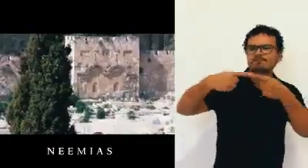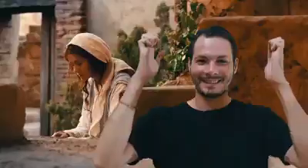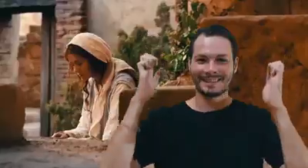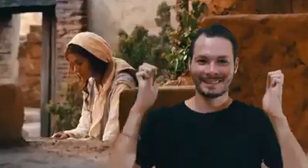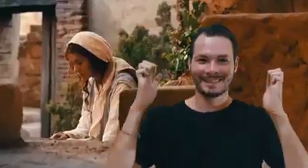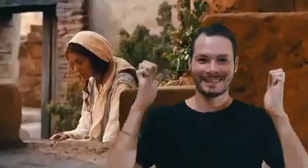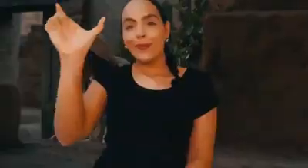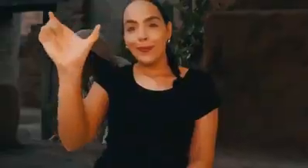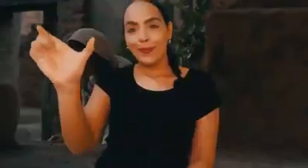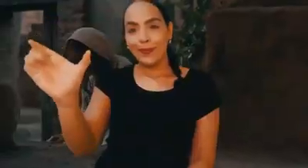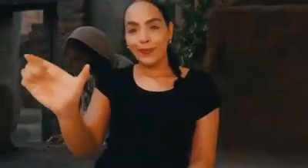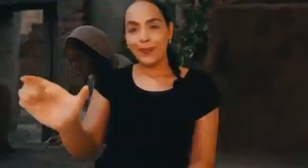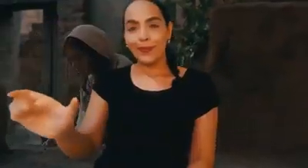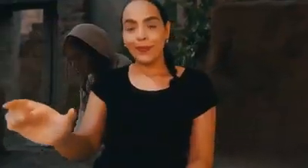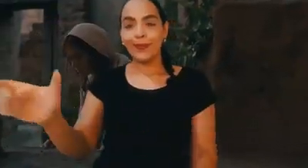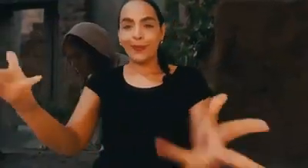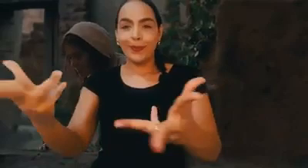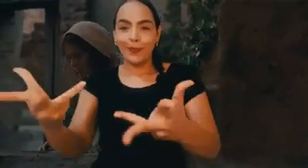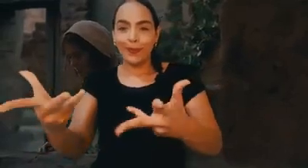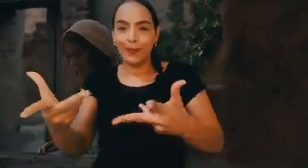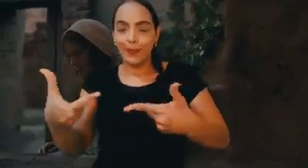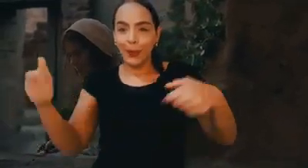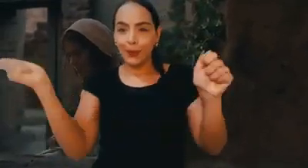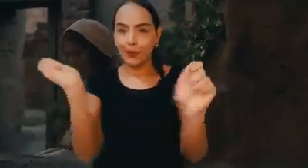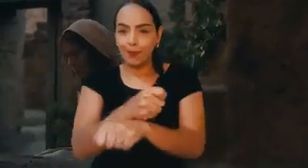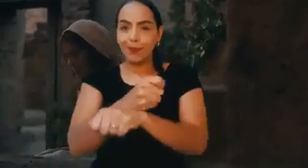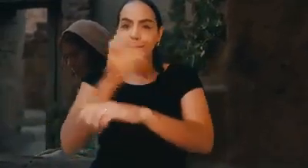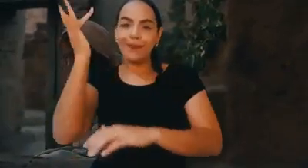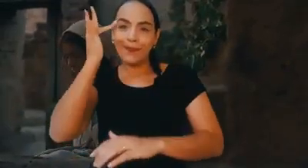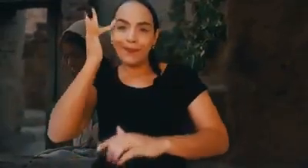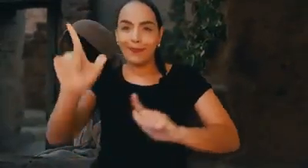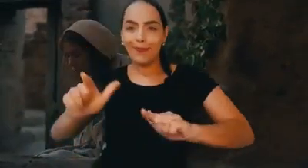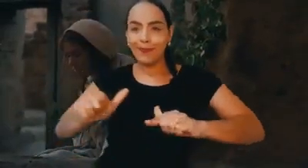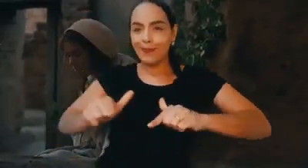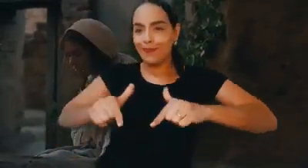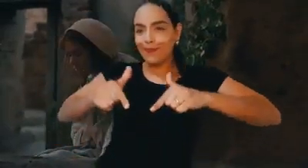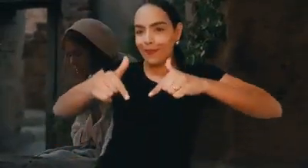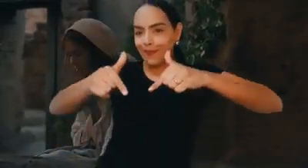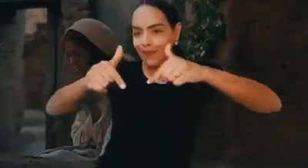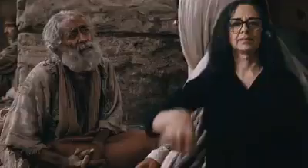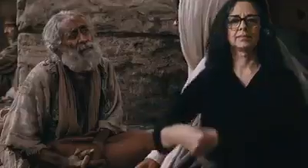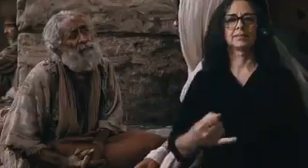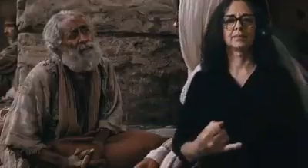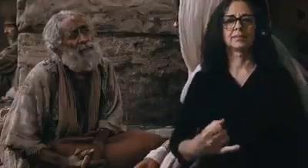cumprir. Esther é resposta pra quem sabe agir.